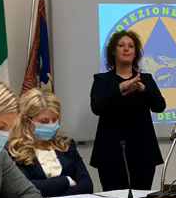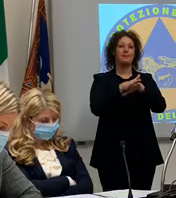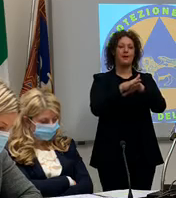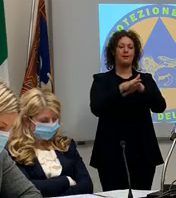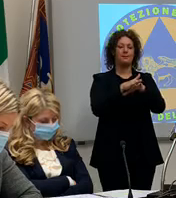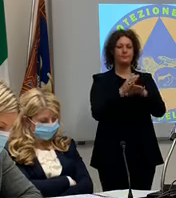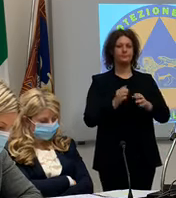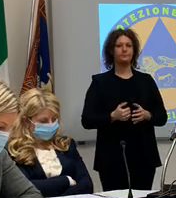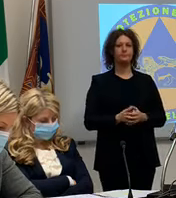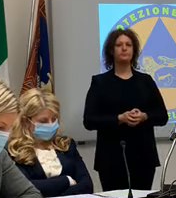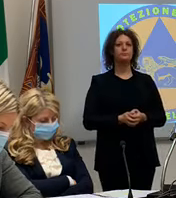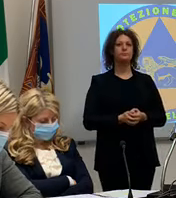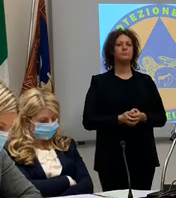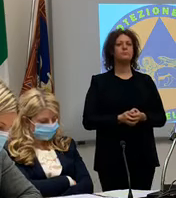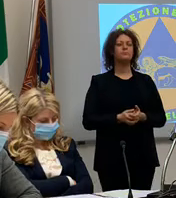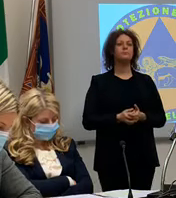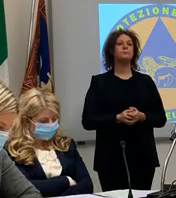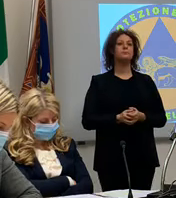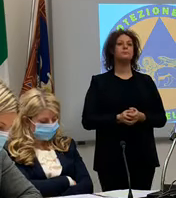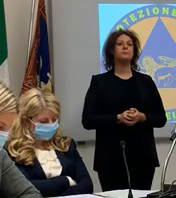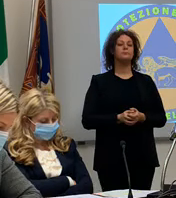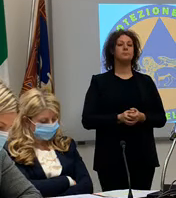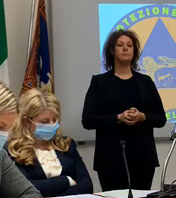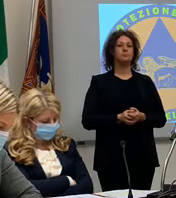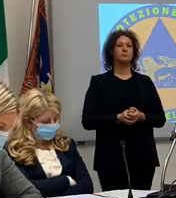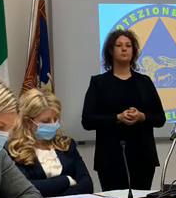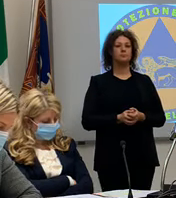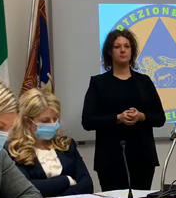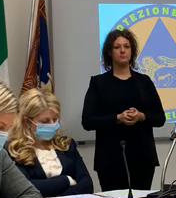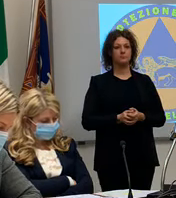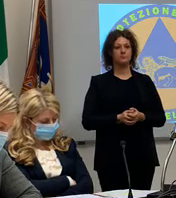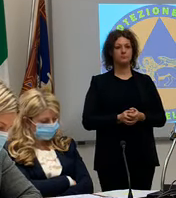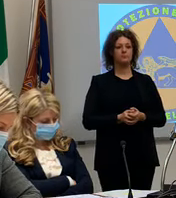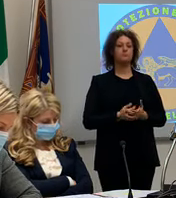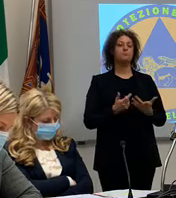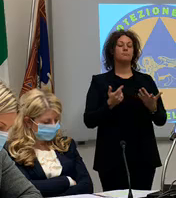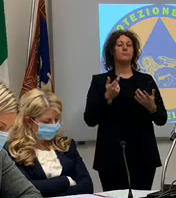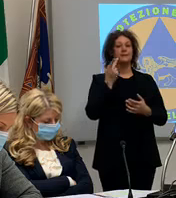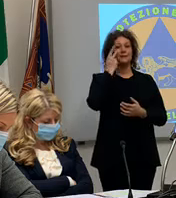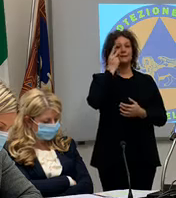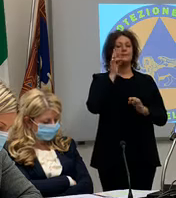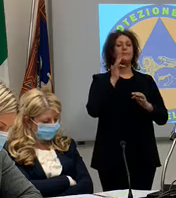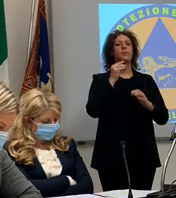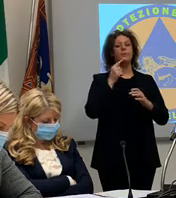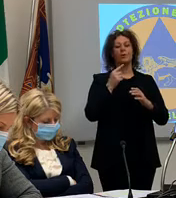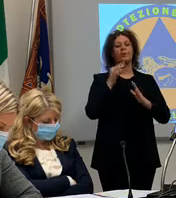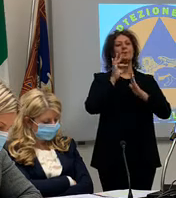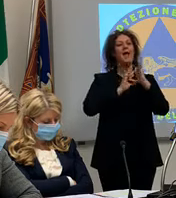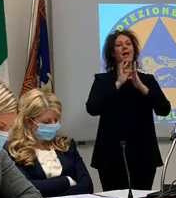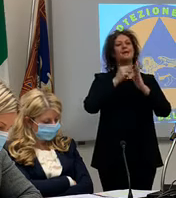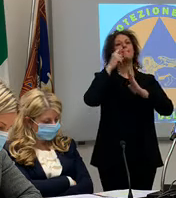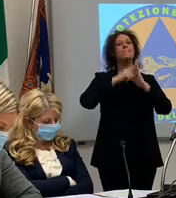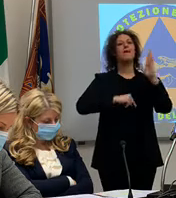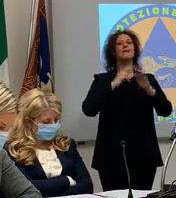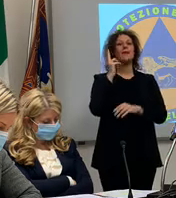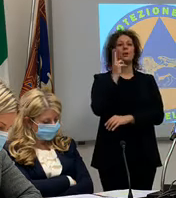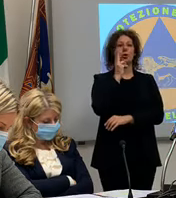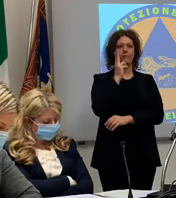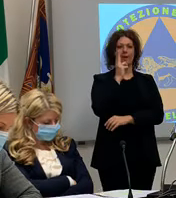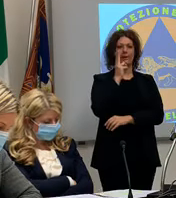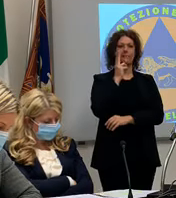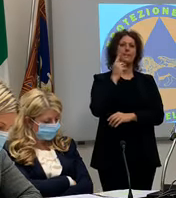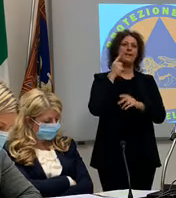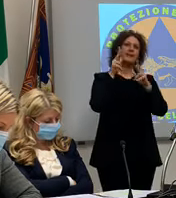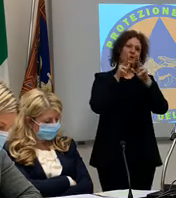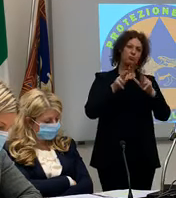un un picco di di di mortalità per il il il mese di di di novembre Poi la dottoressa vi darà i dati novembre